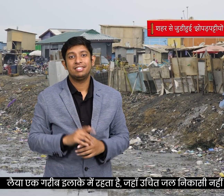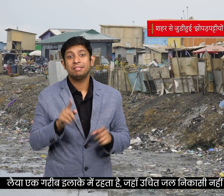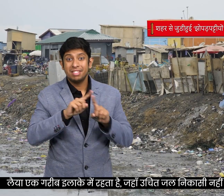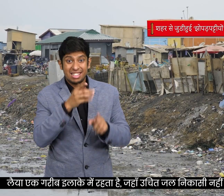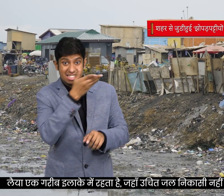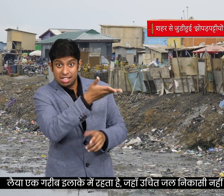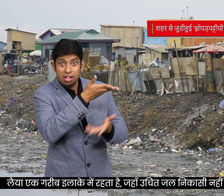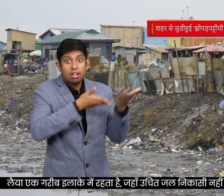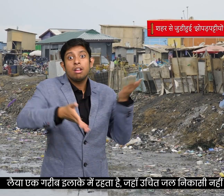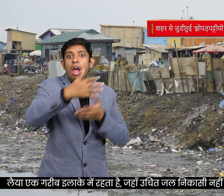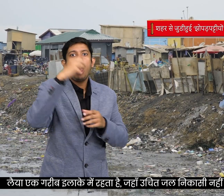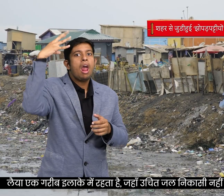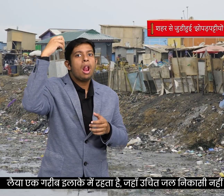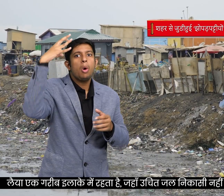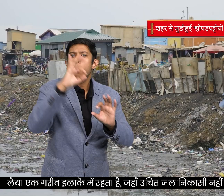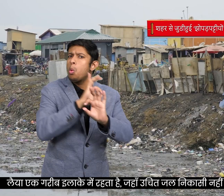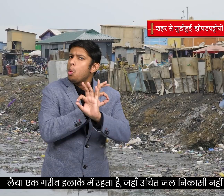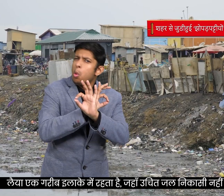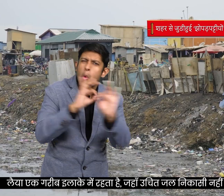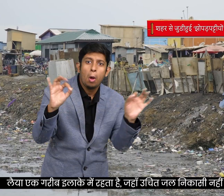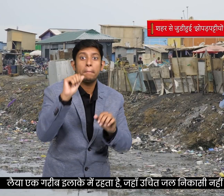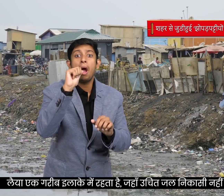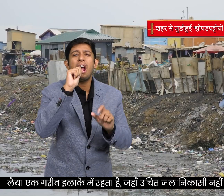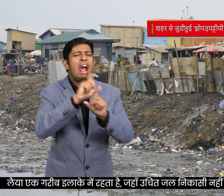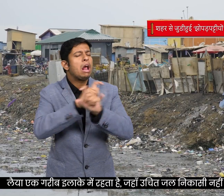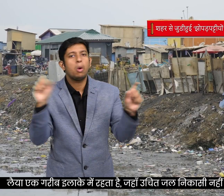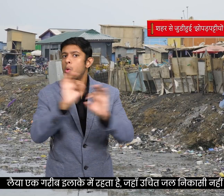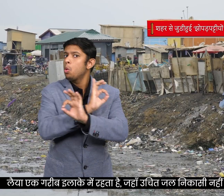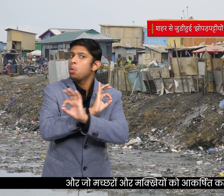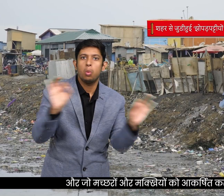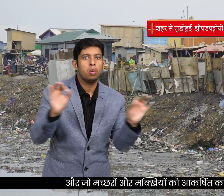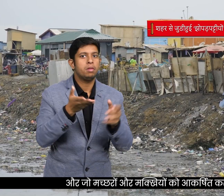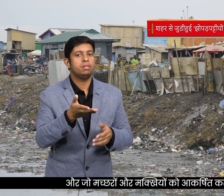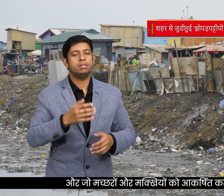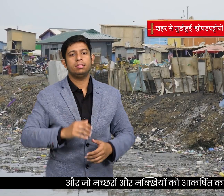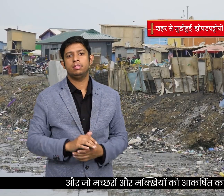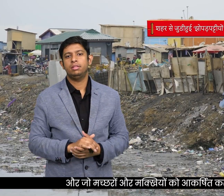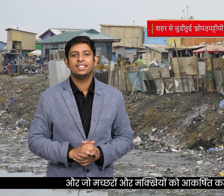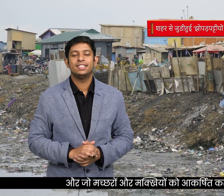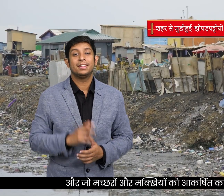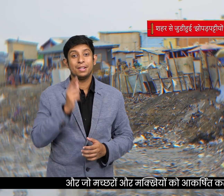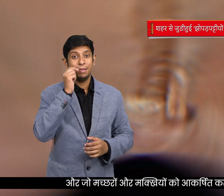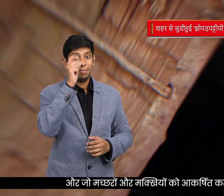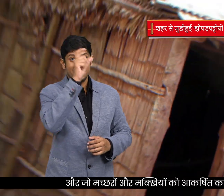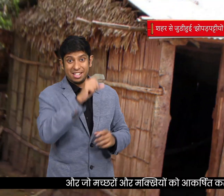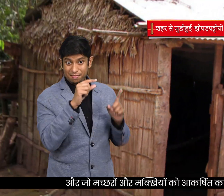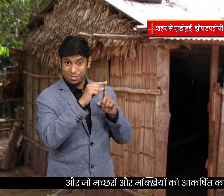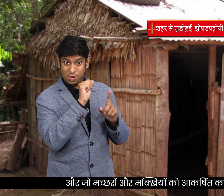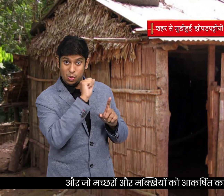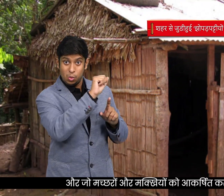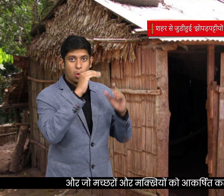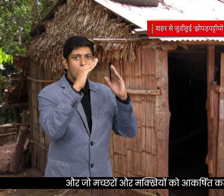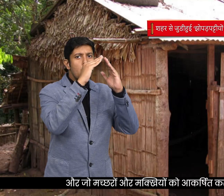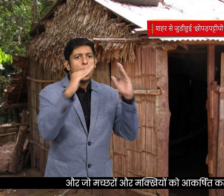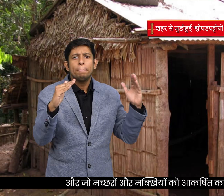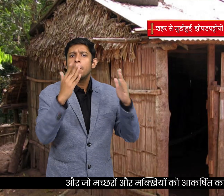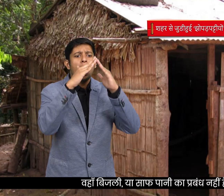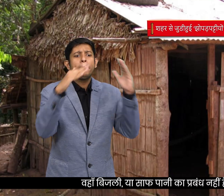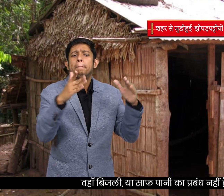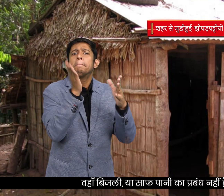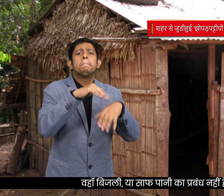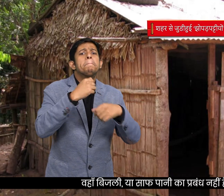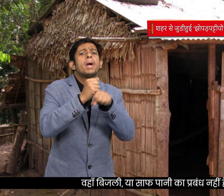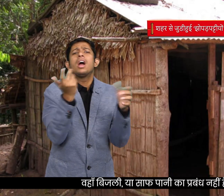जहां उचित जल निकासी नहीं है, जिससे दुर्गंध आती है और जो मच्छरों और मक्खियों को आकर्षित करती